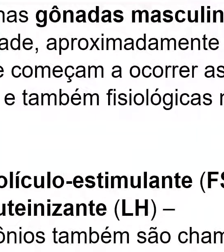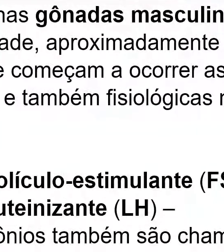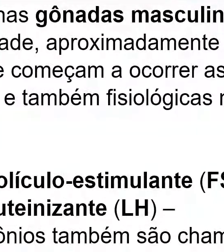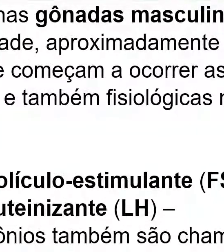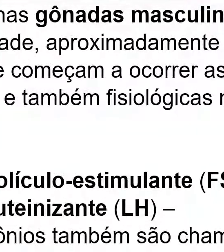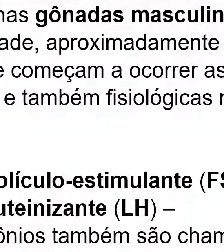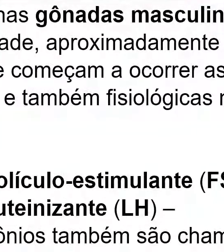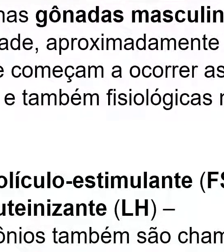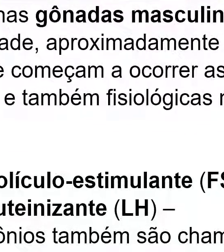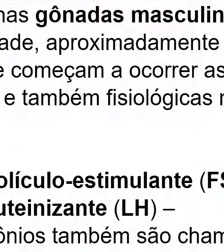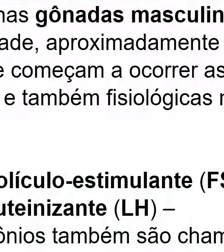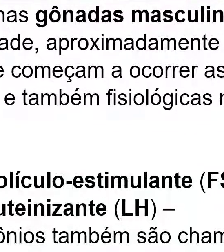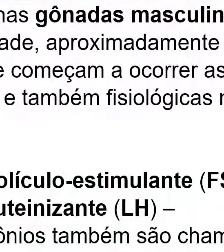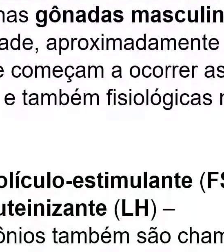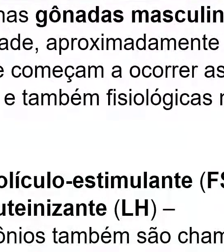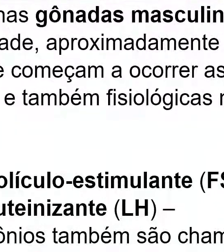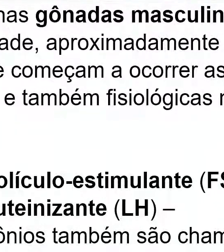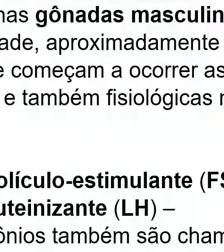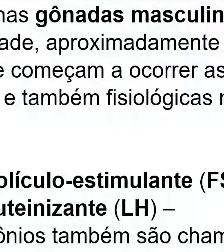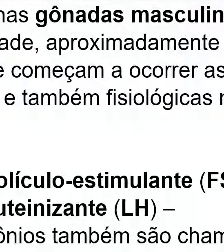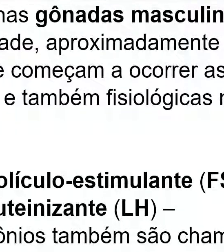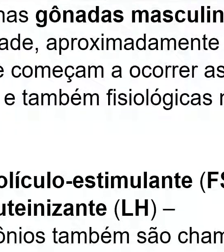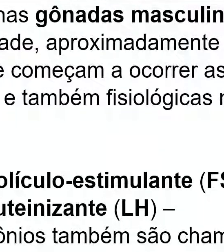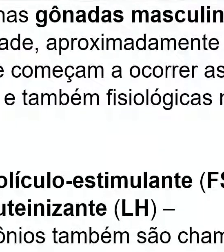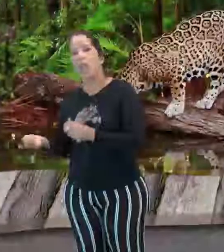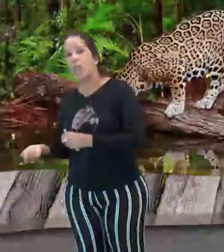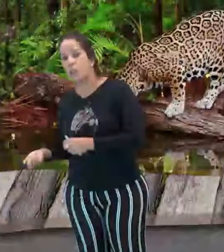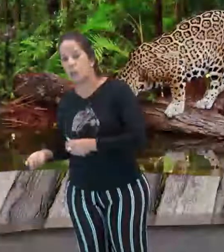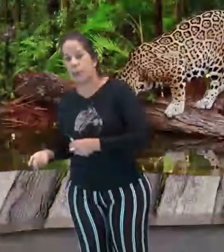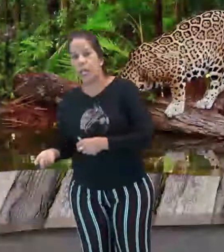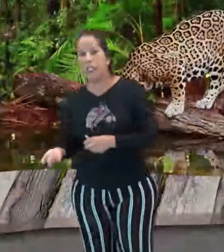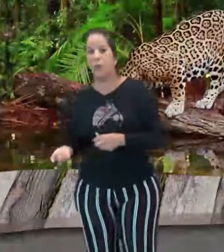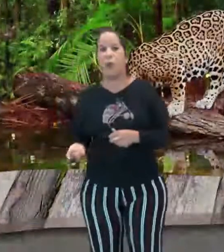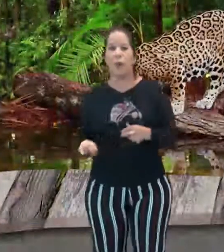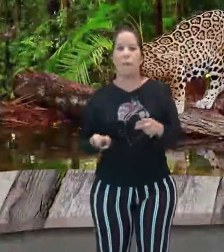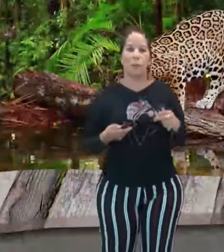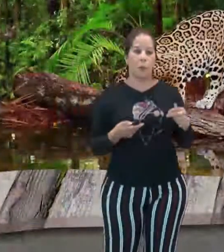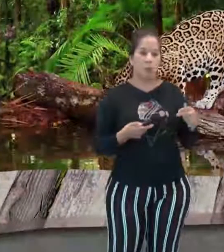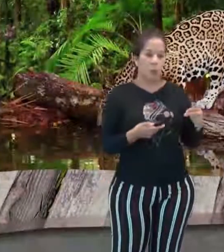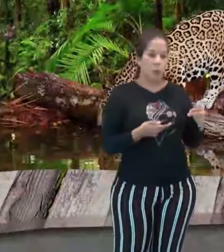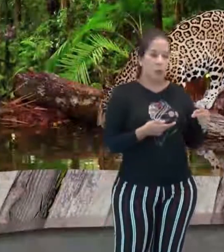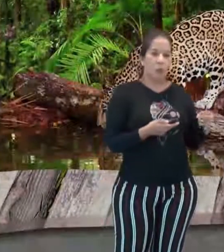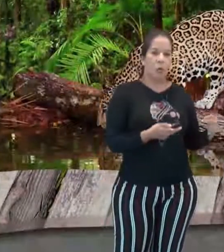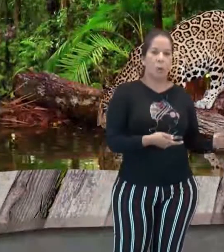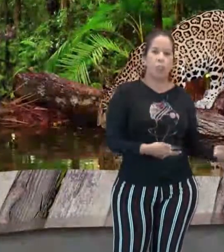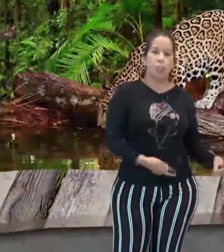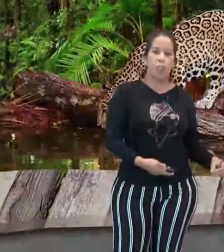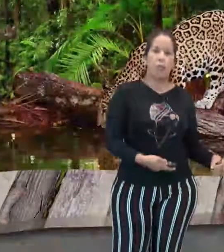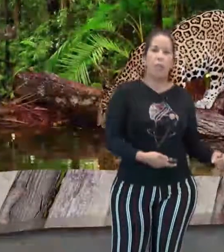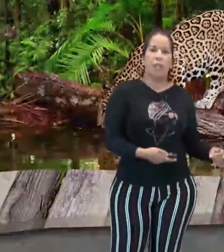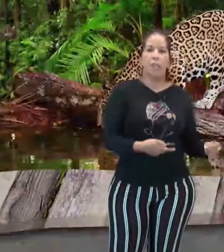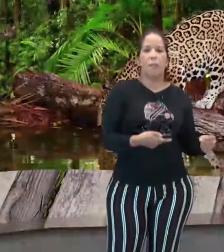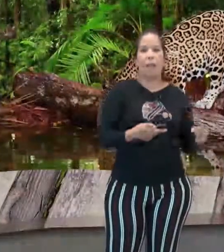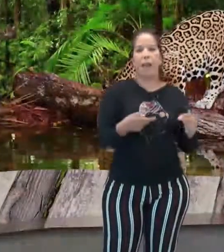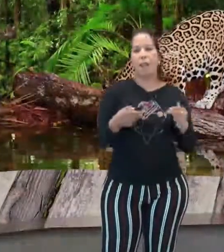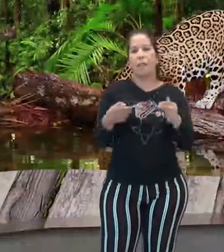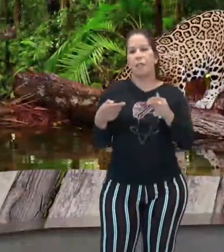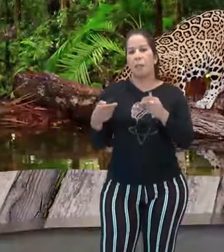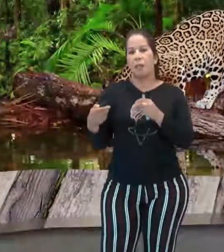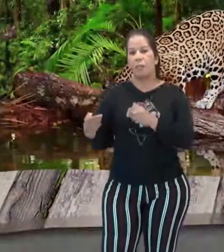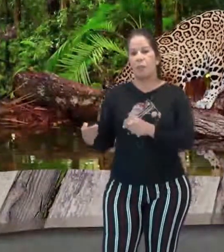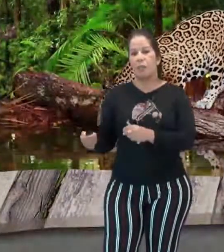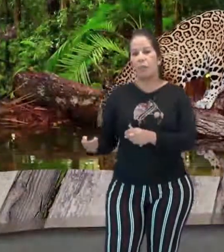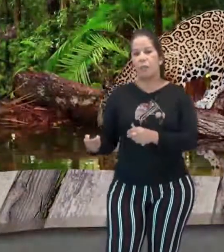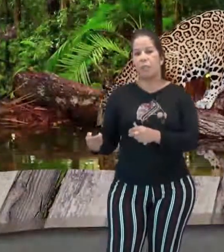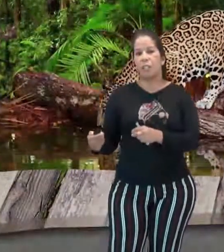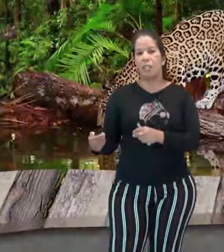corpo dos meninos. É aquele momento, né, do garotinho que passa então